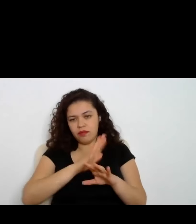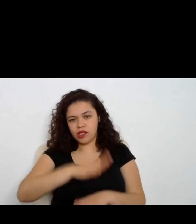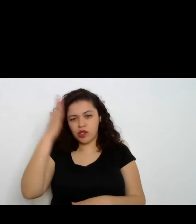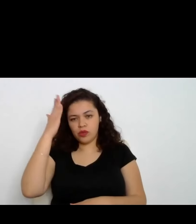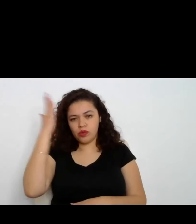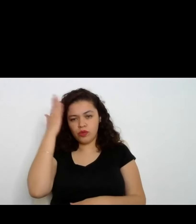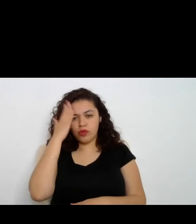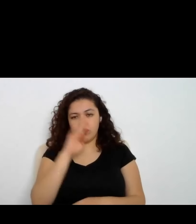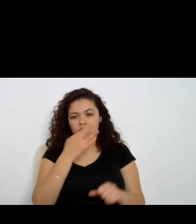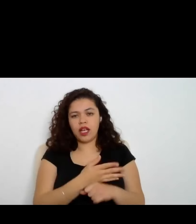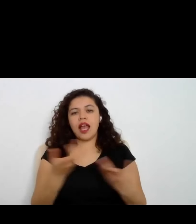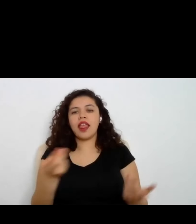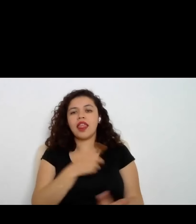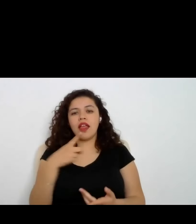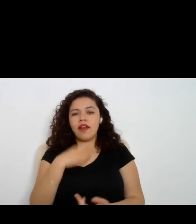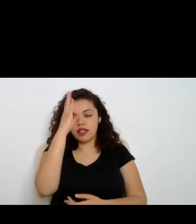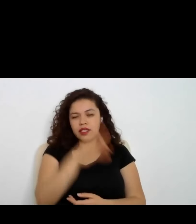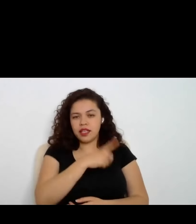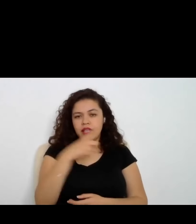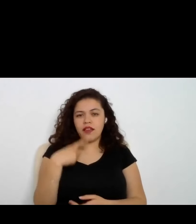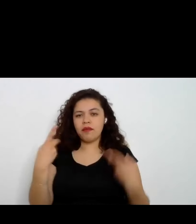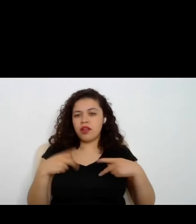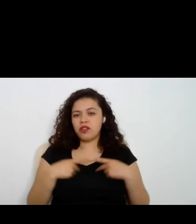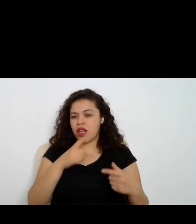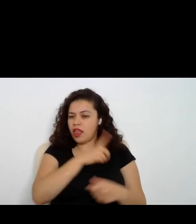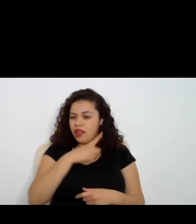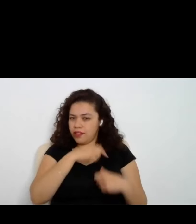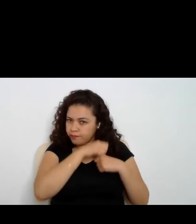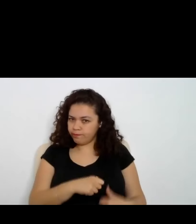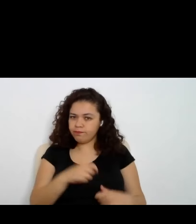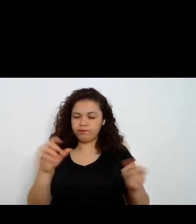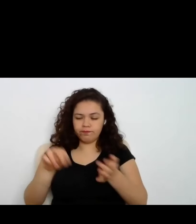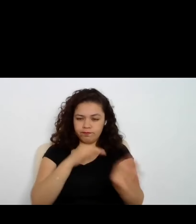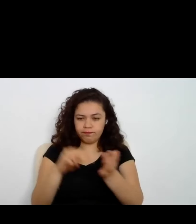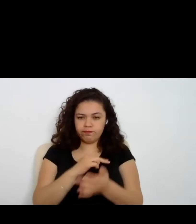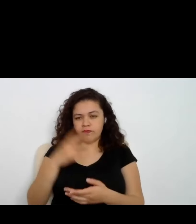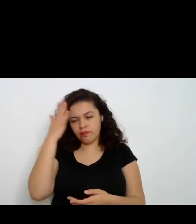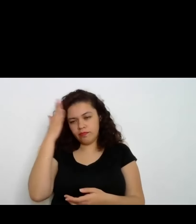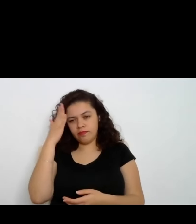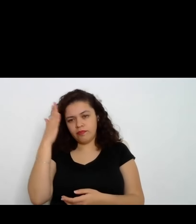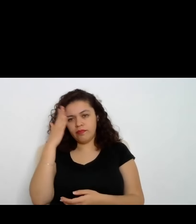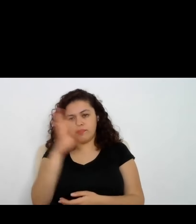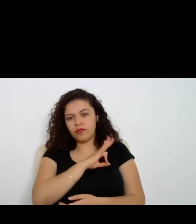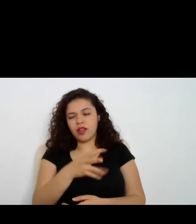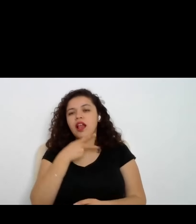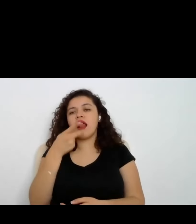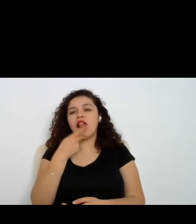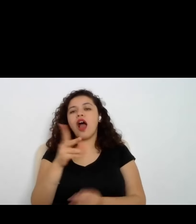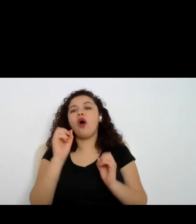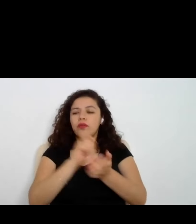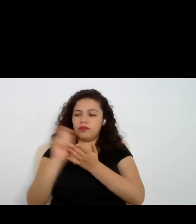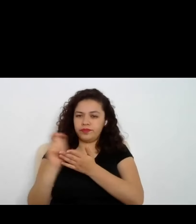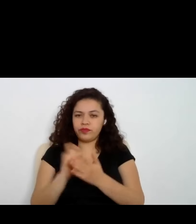el consentimiento sí tiene que ser expreso. Y el consentimiento expreso puede ser verbal o escrito.